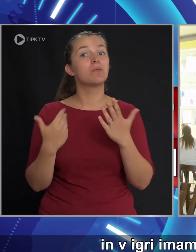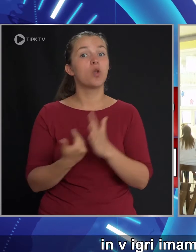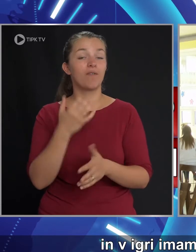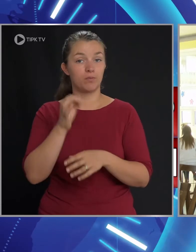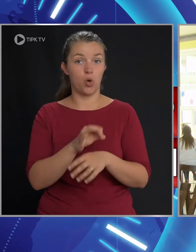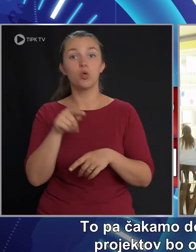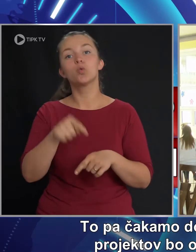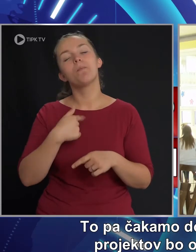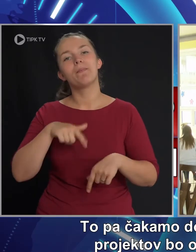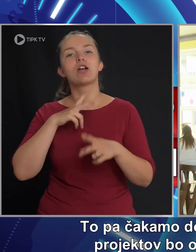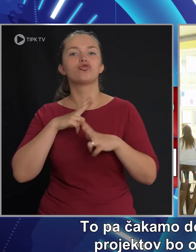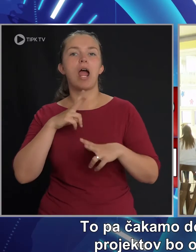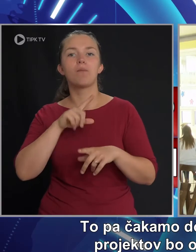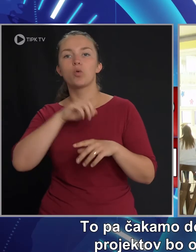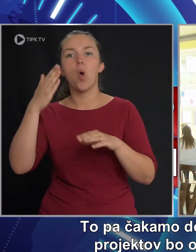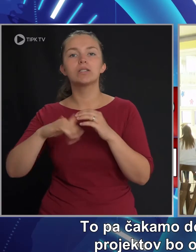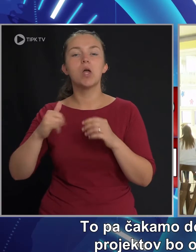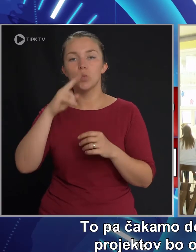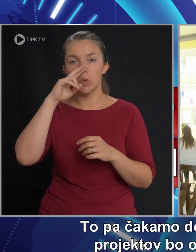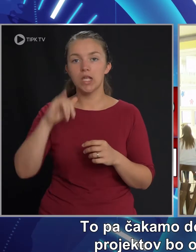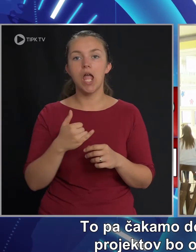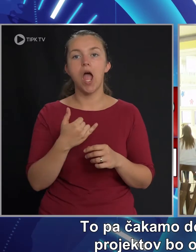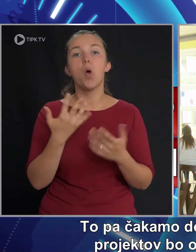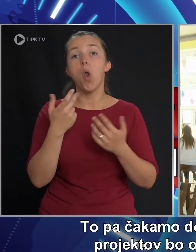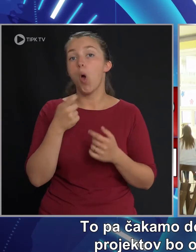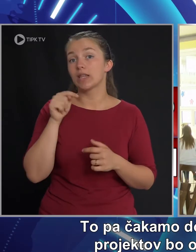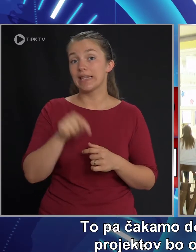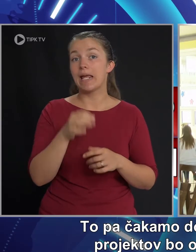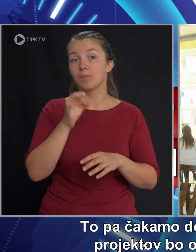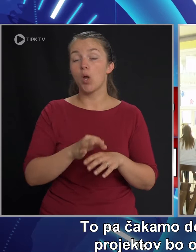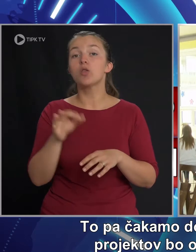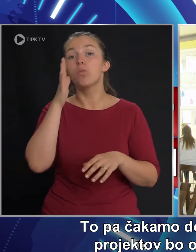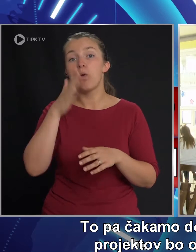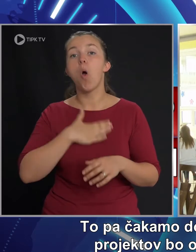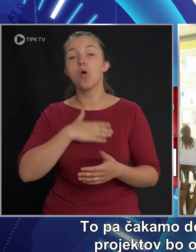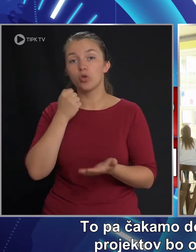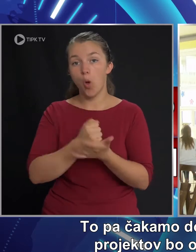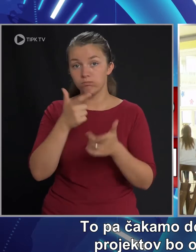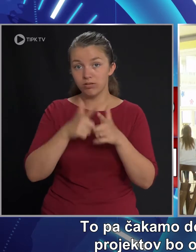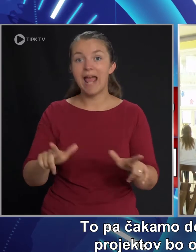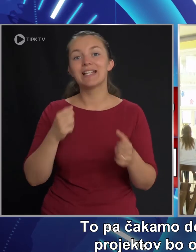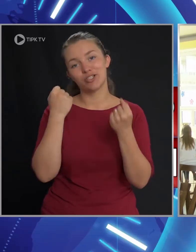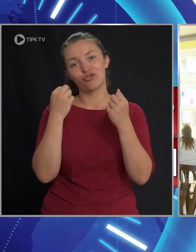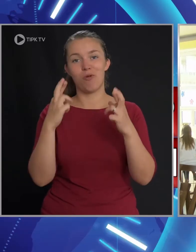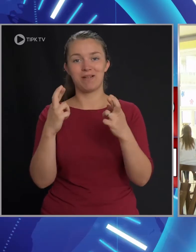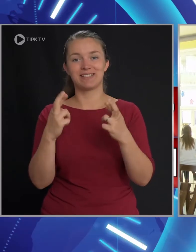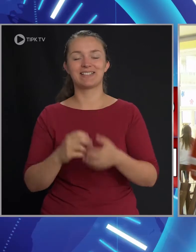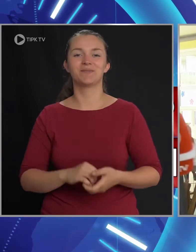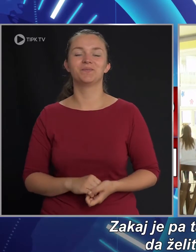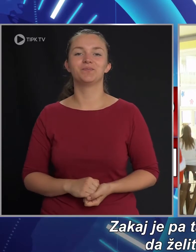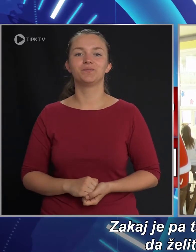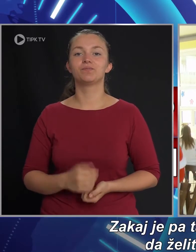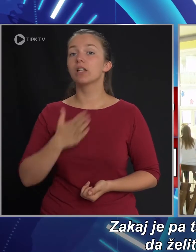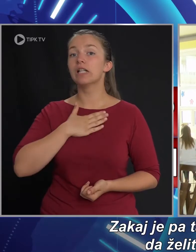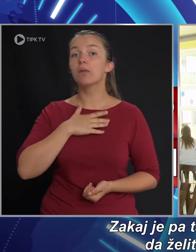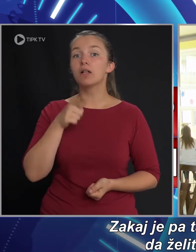novih projektov. To pa čakamo do konca junija, koliko od teh projektov bo odobrenih in držimo pesti.